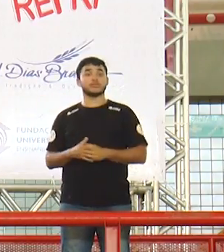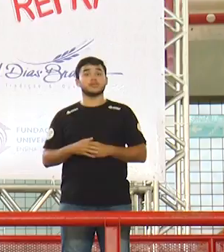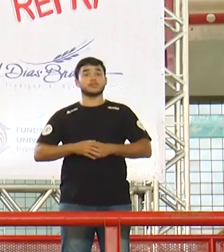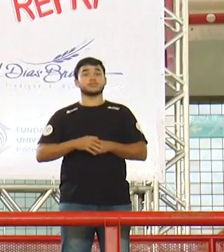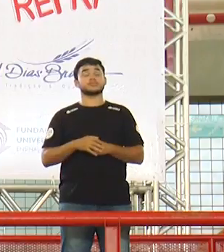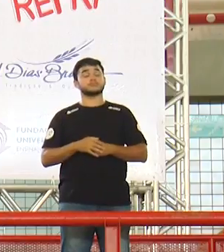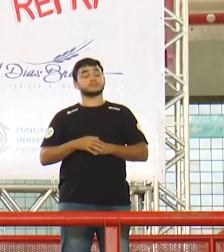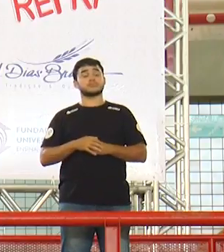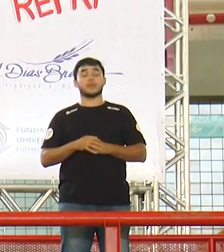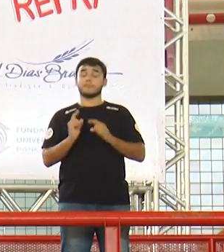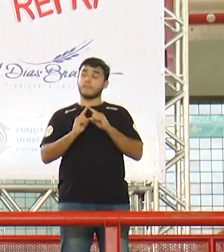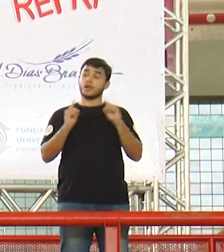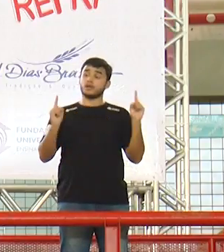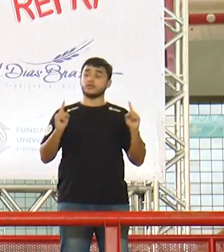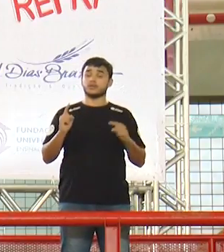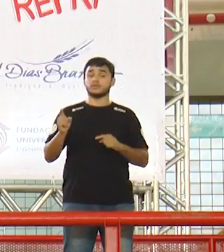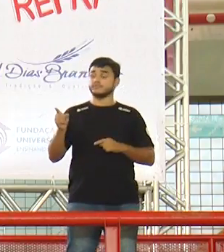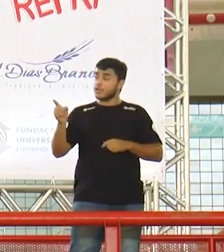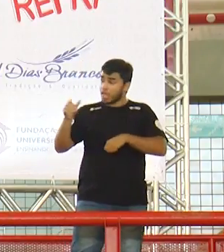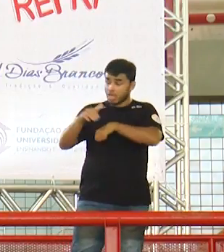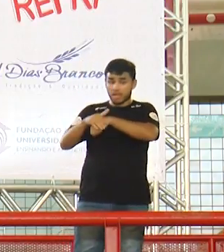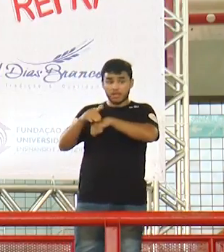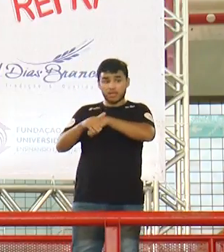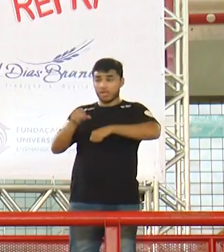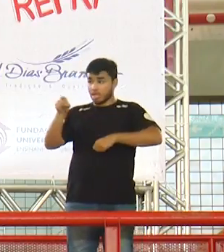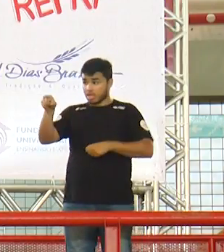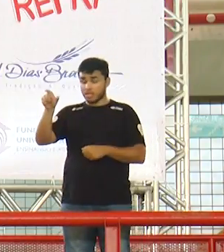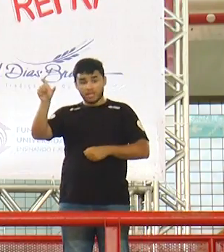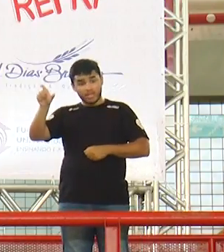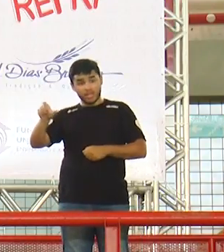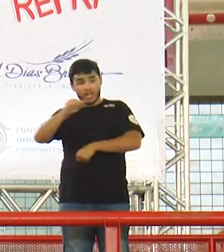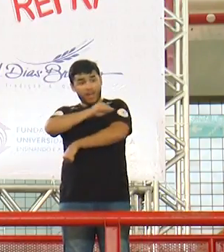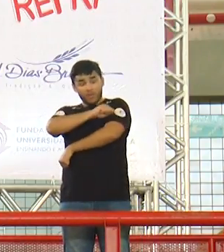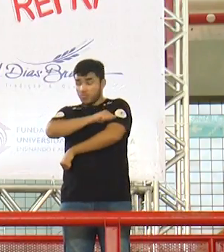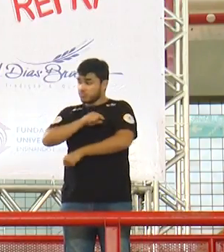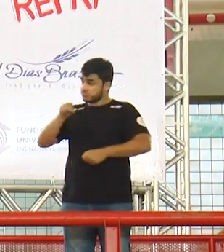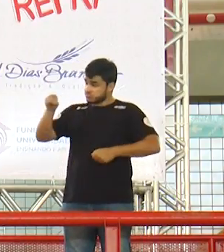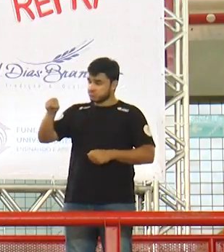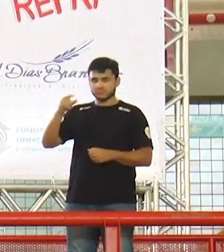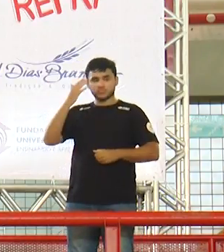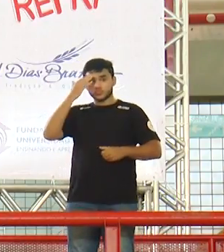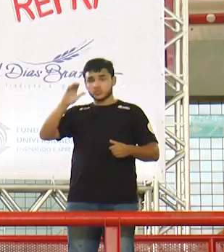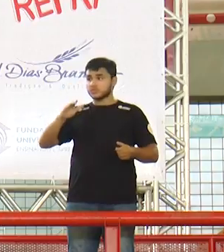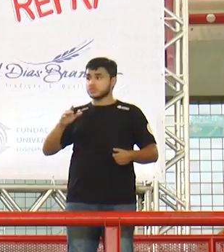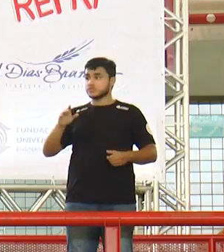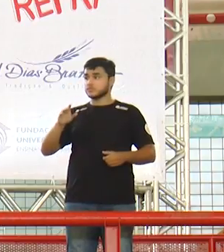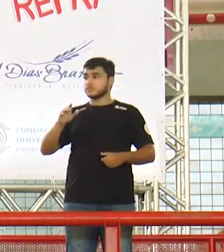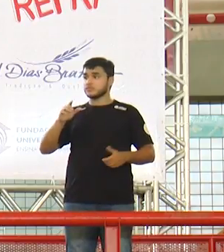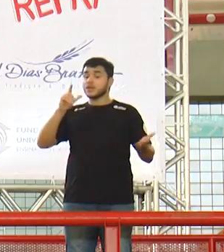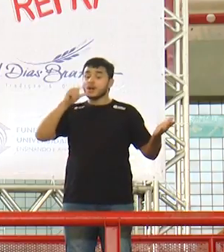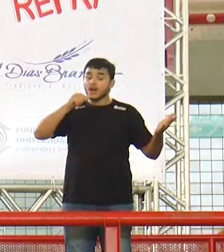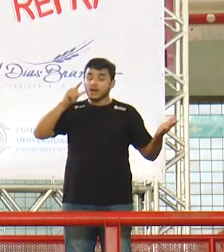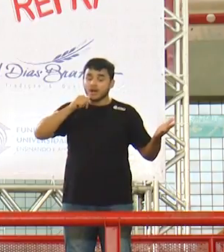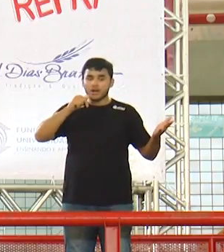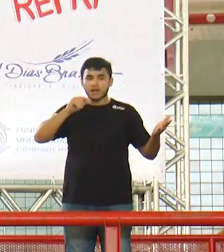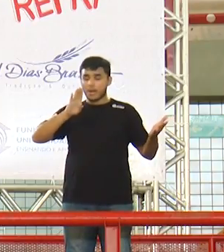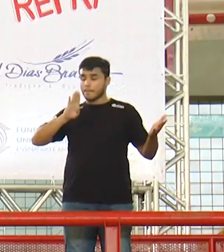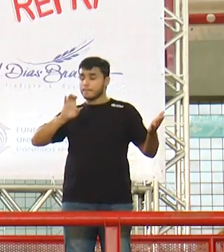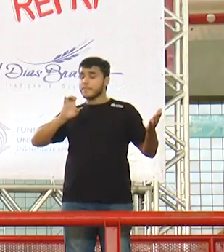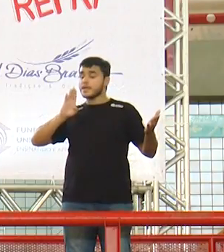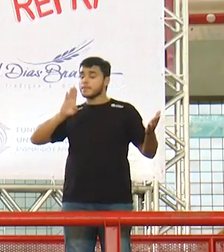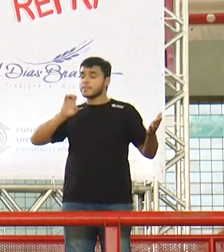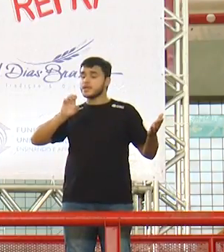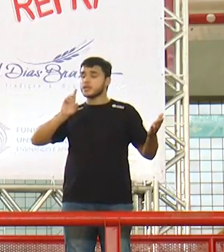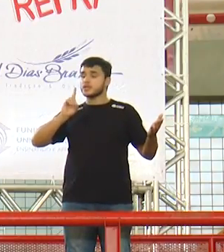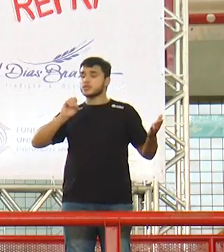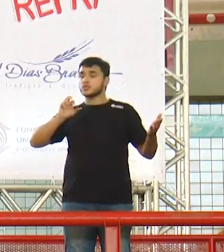penso comigo, mal sabe o Pokémon sedento, que bebedouro é ele, porque bebedouro